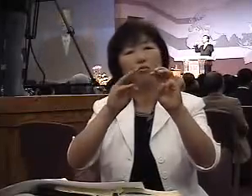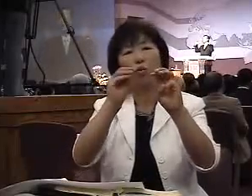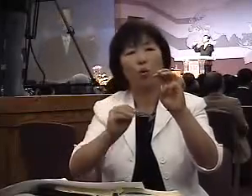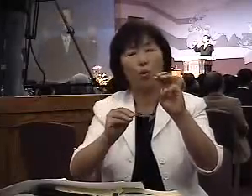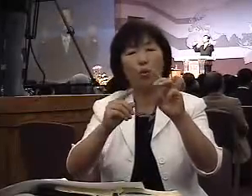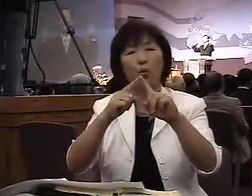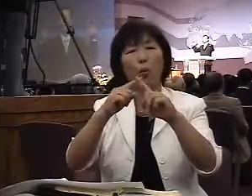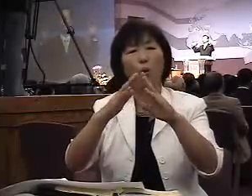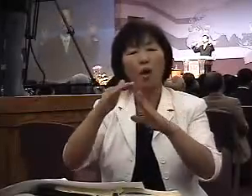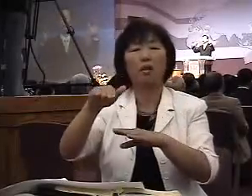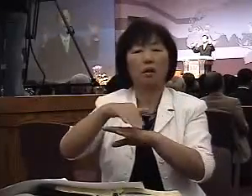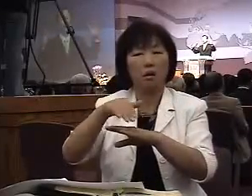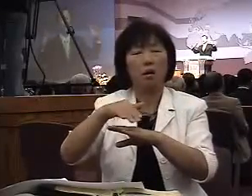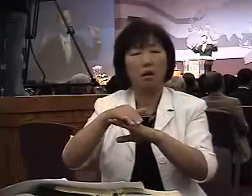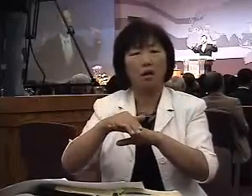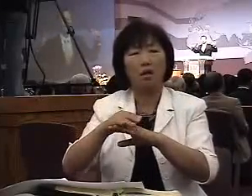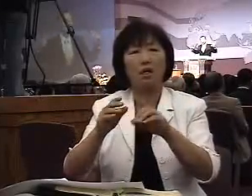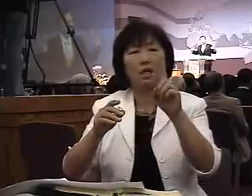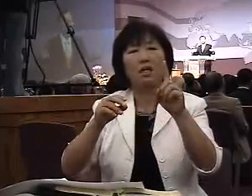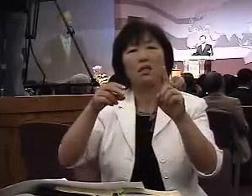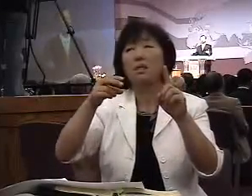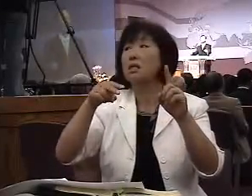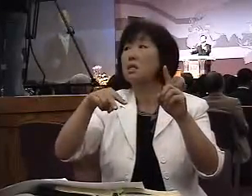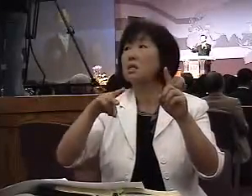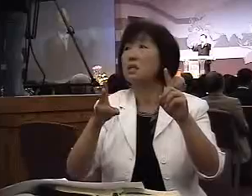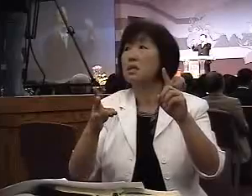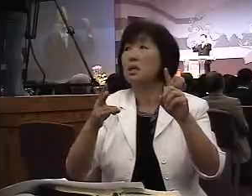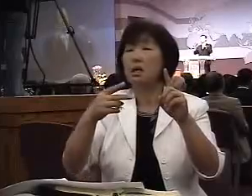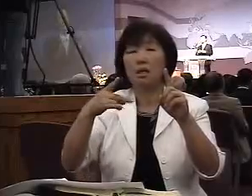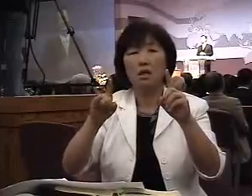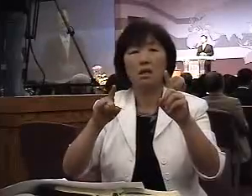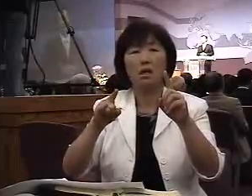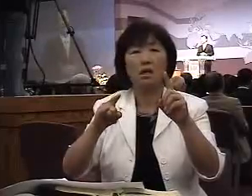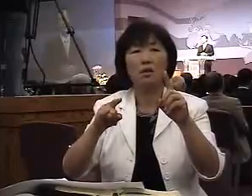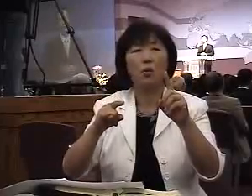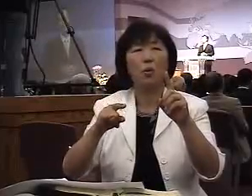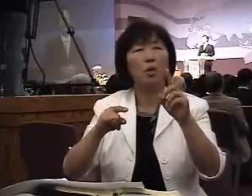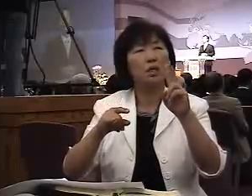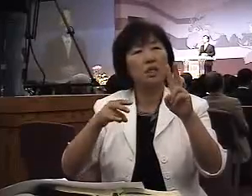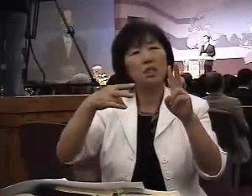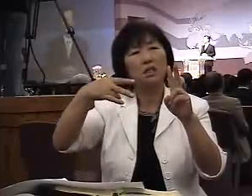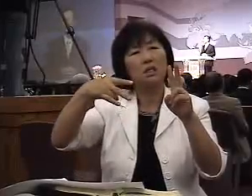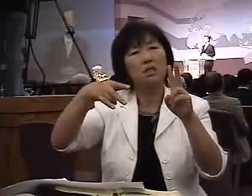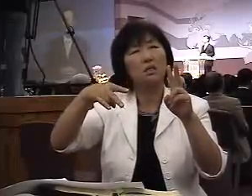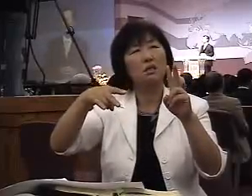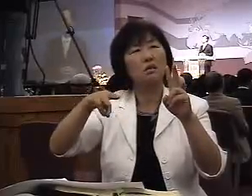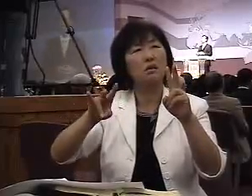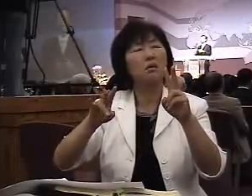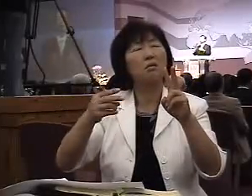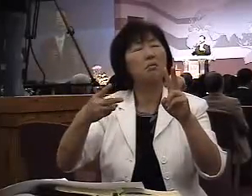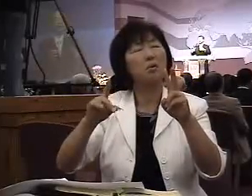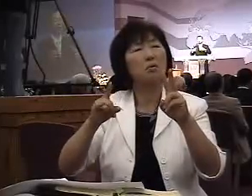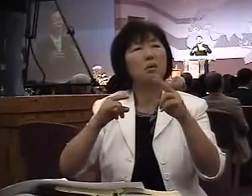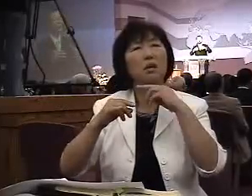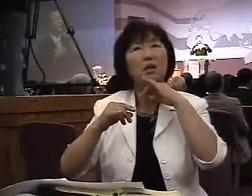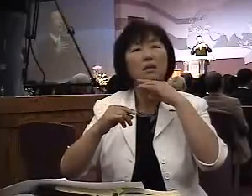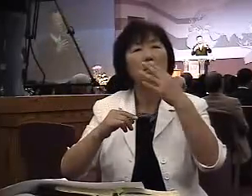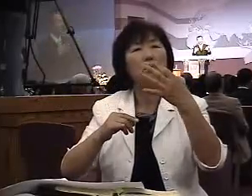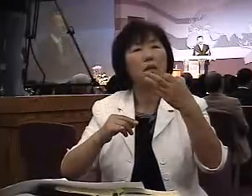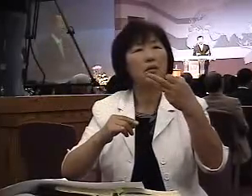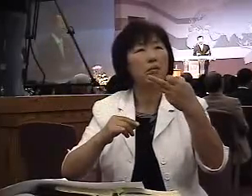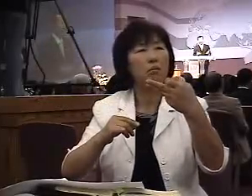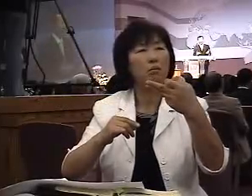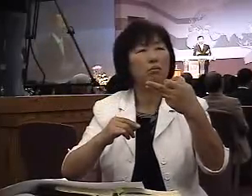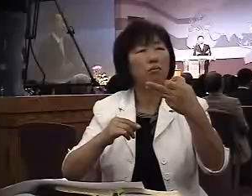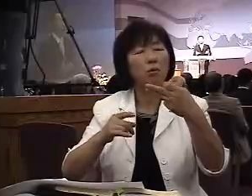함께 우리 이민 1세대 부모님들과 함께 교회에서 자란 우리 2세대 18세가 될 때까지는 그래도 부모를 따라 교회를